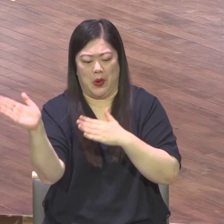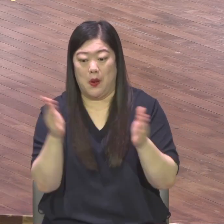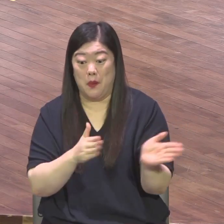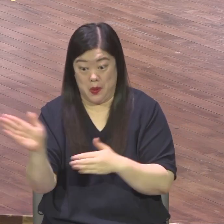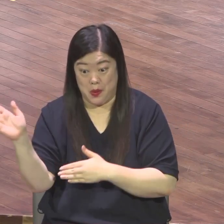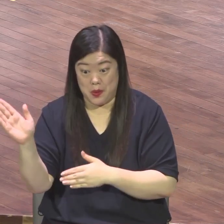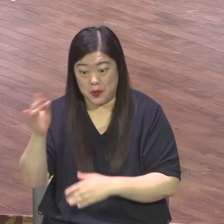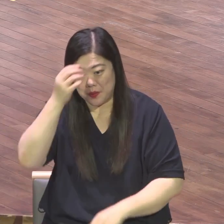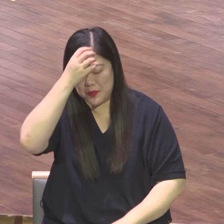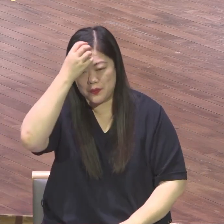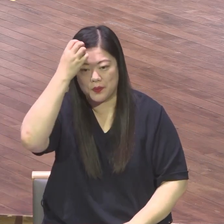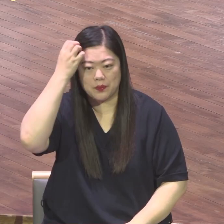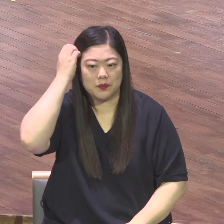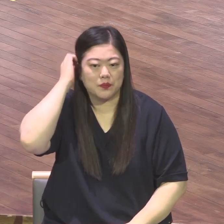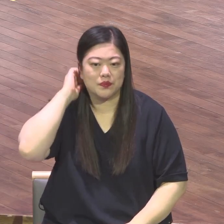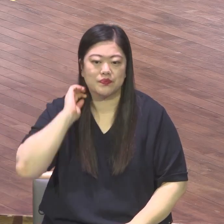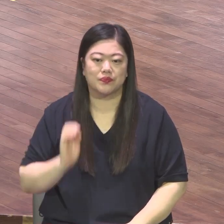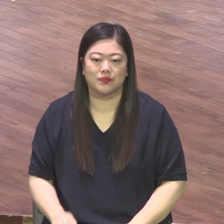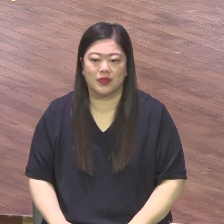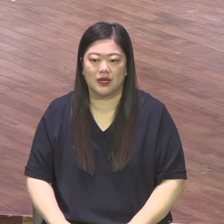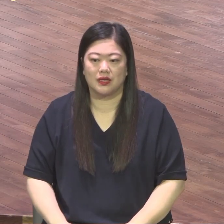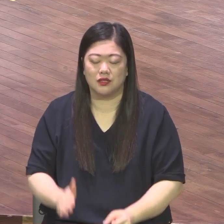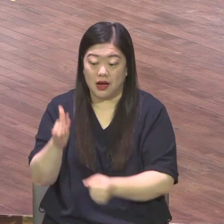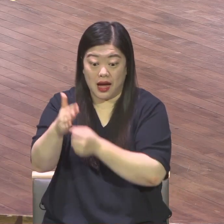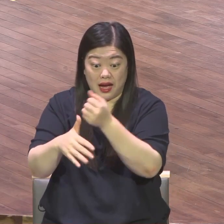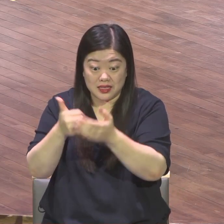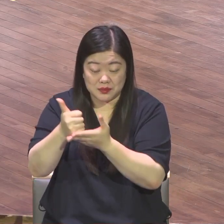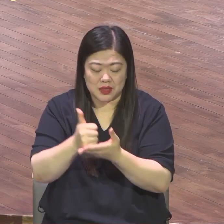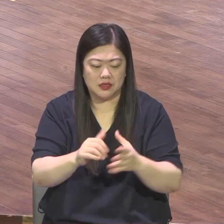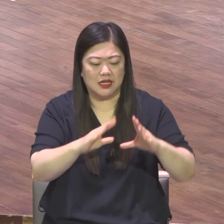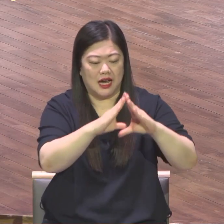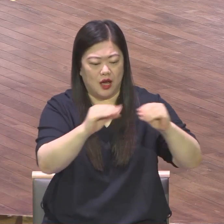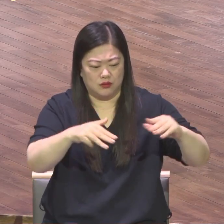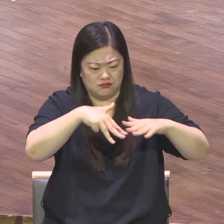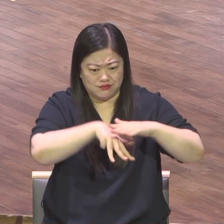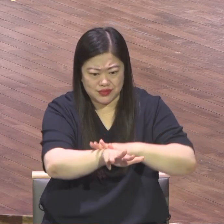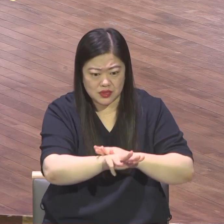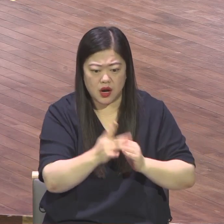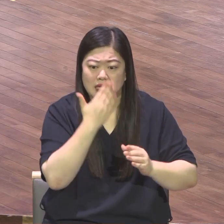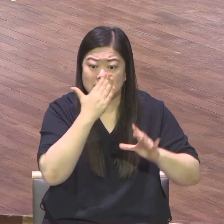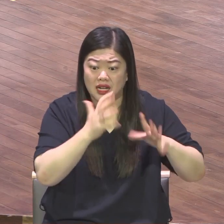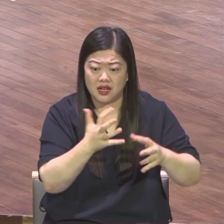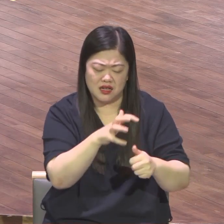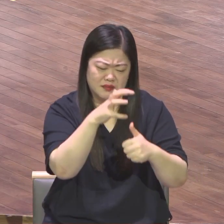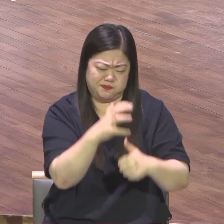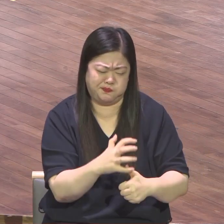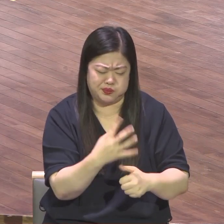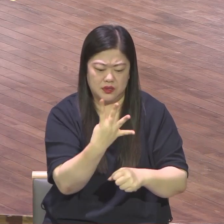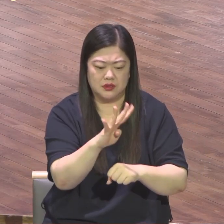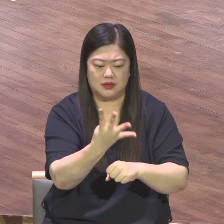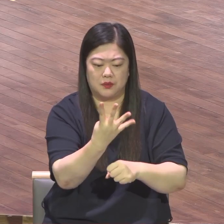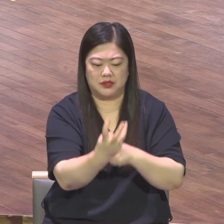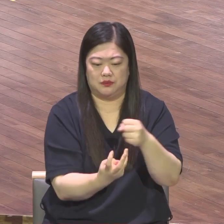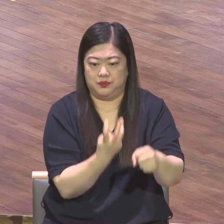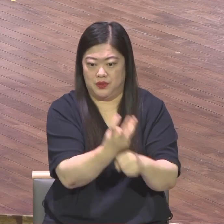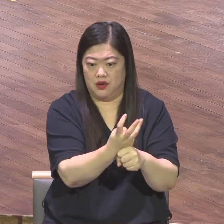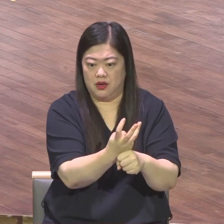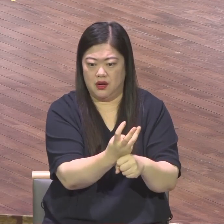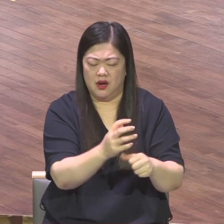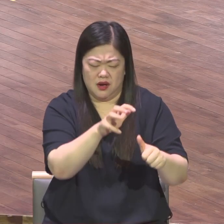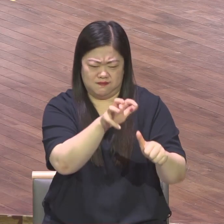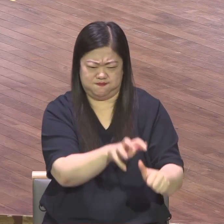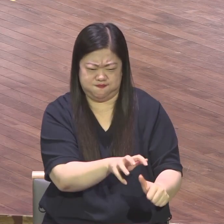하는 작업이 뭐냐? 재앙을 내립니다. 재앙을. 출애굽 직전에 하나님 재앙을 열 가지로 확 내립니다.